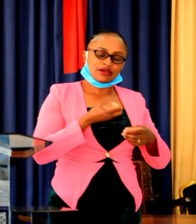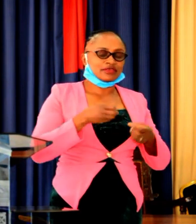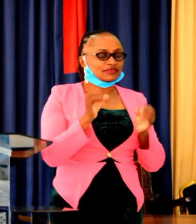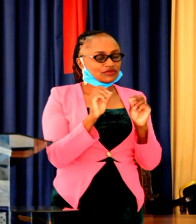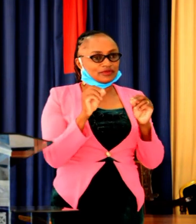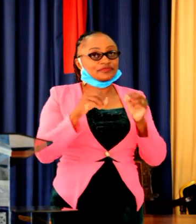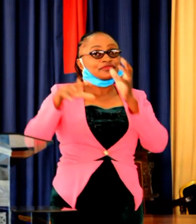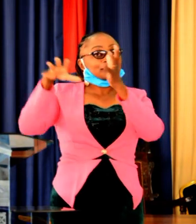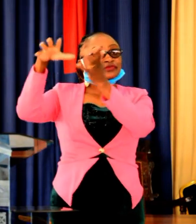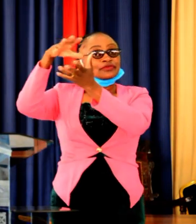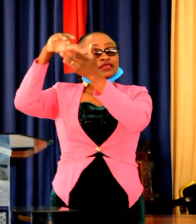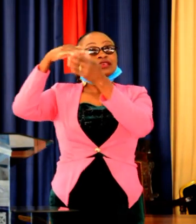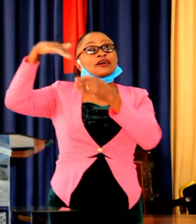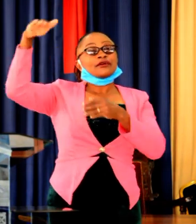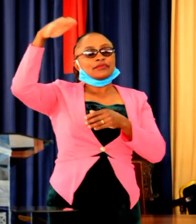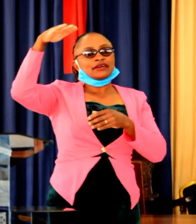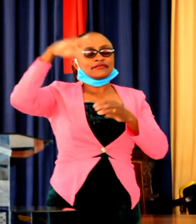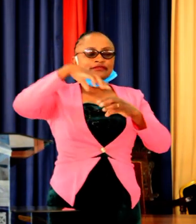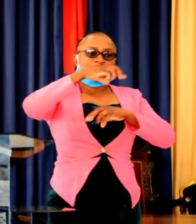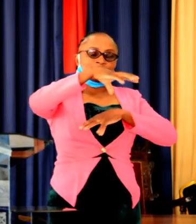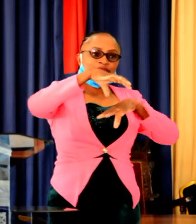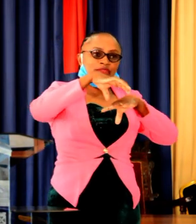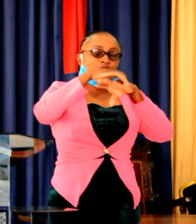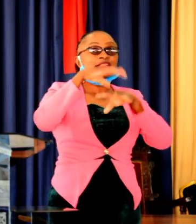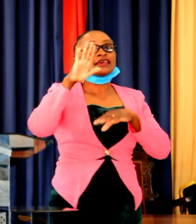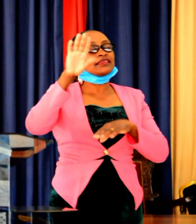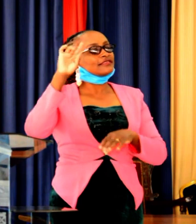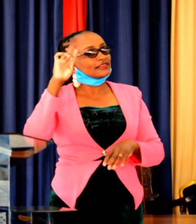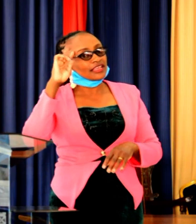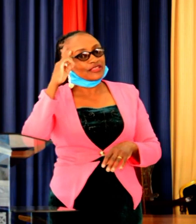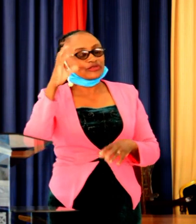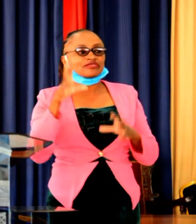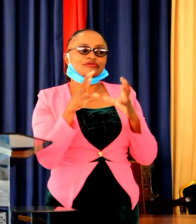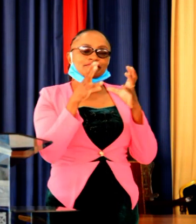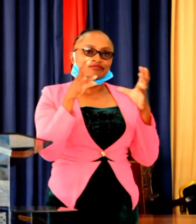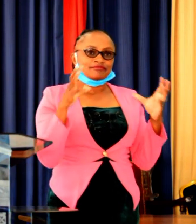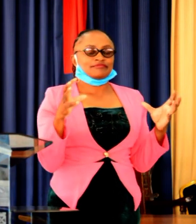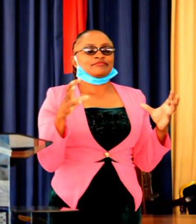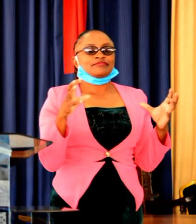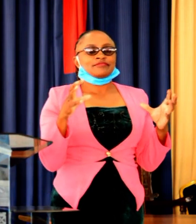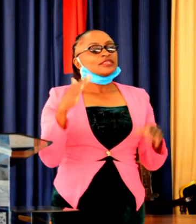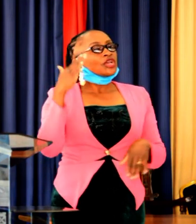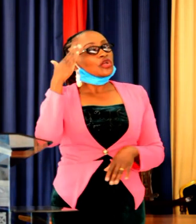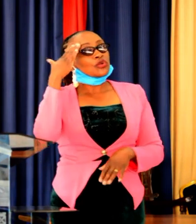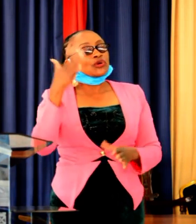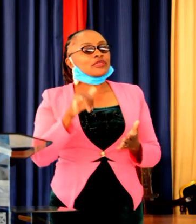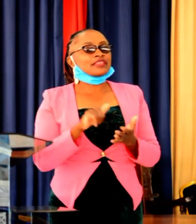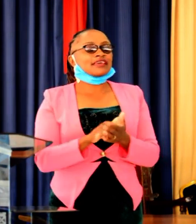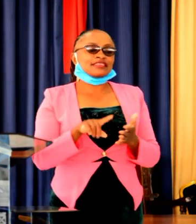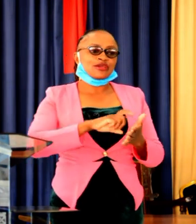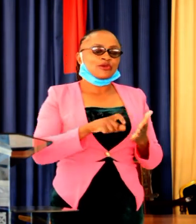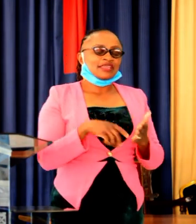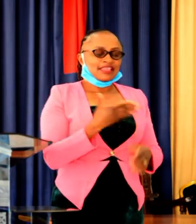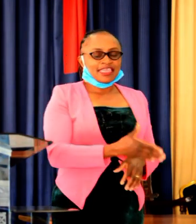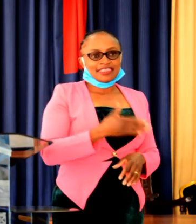zilivyo juu ya nchi, mawazo yake ni makuu. Tujue kwamba wakati mambo